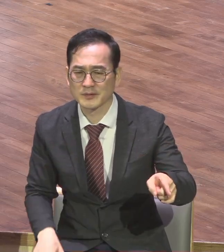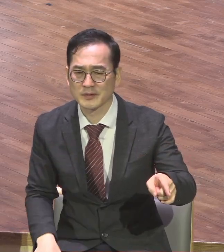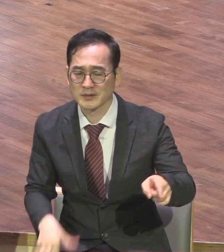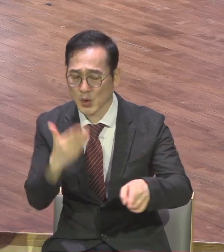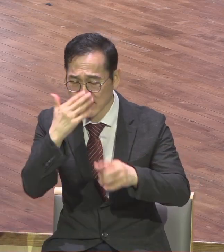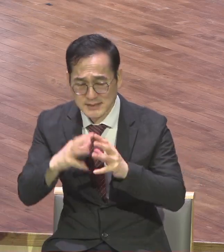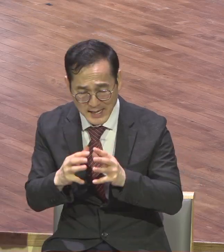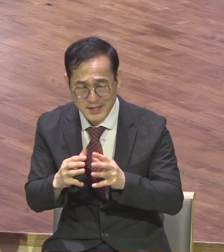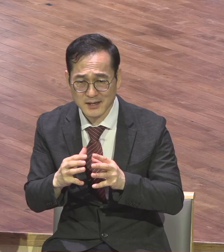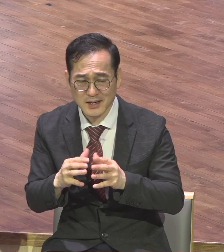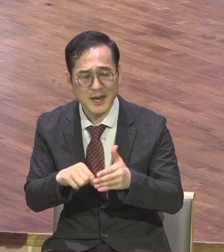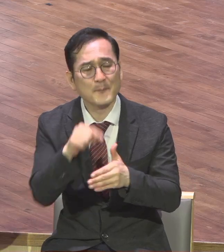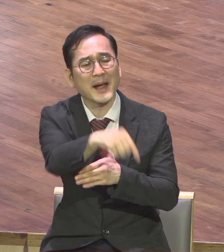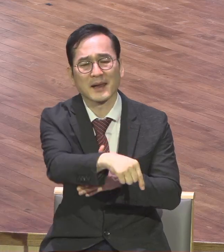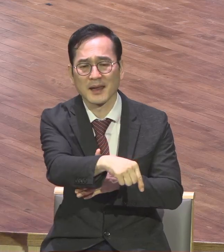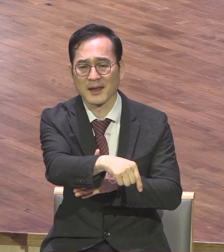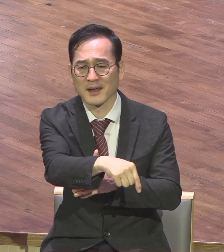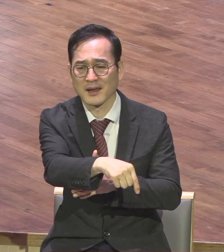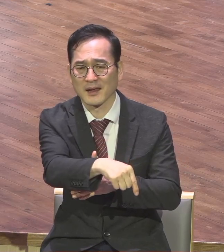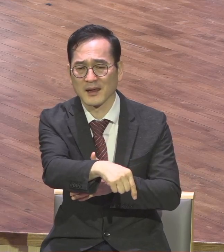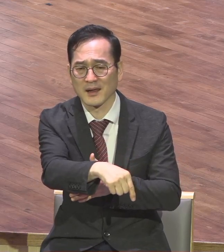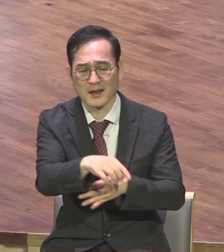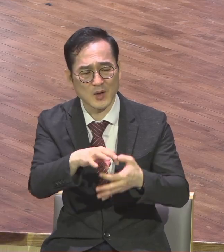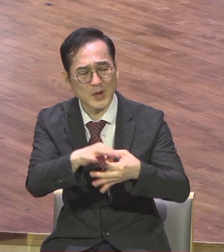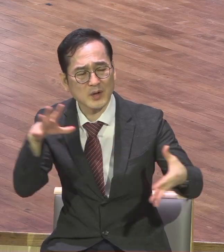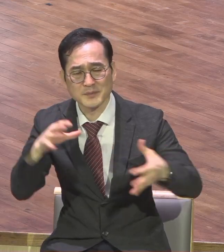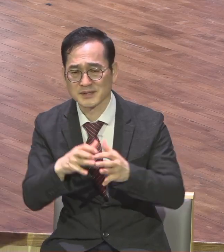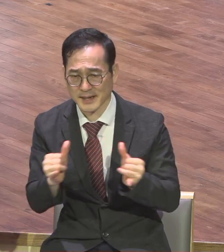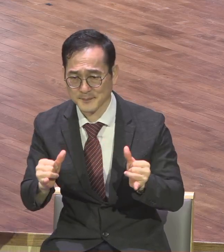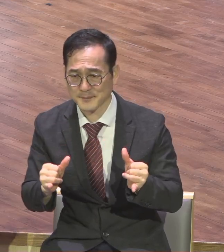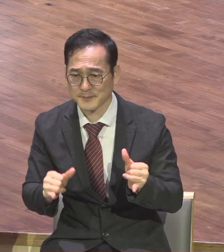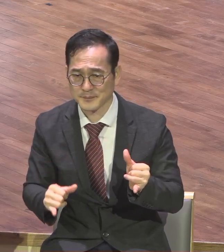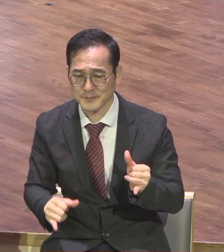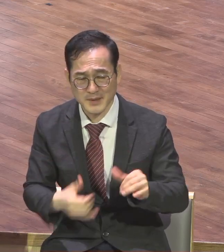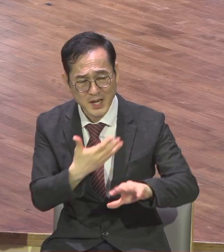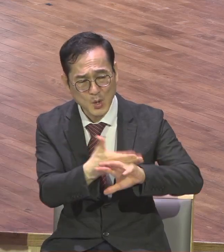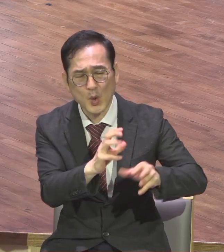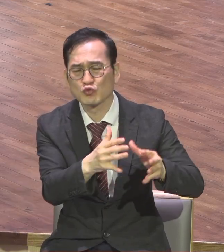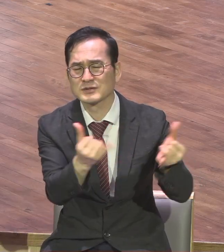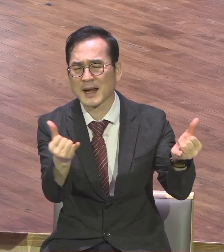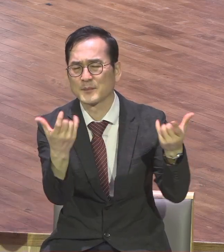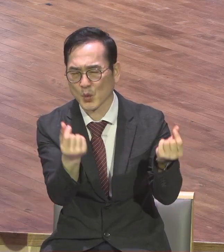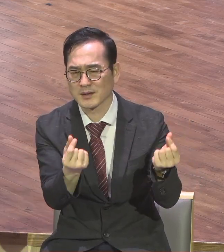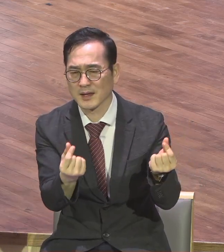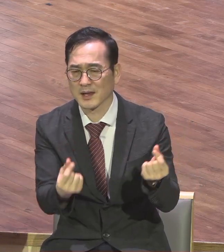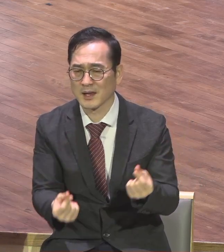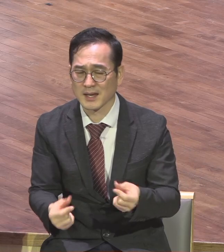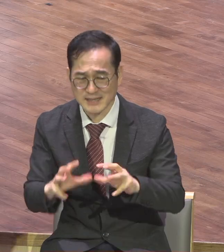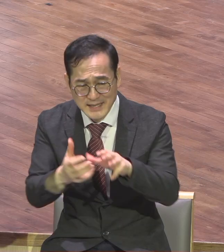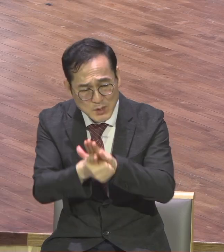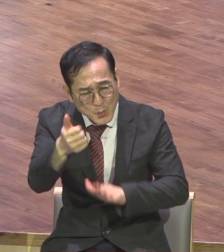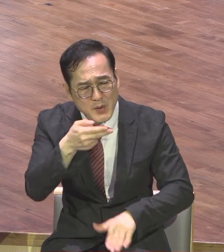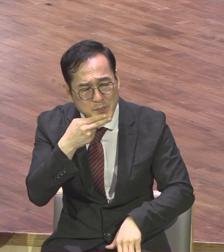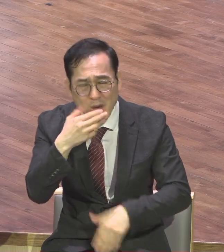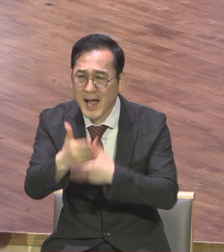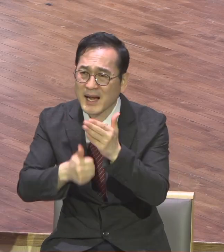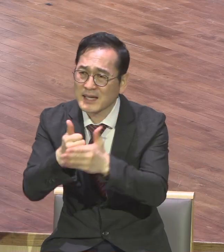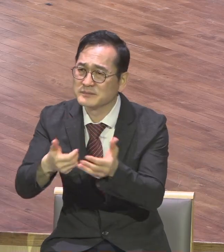이스라엘 나라 밖에 사람이라 약속의 언약들에 대해서는 외인이요 세상에서 소망이 없고 하나님도 없는